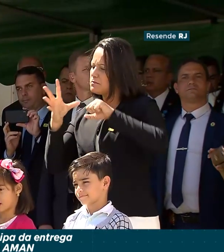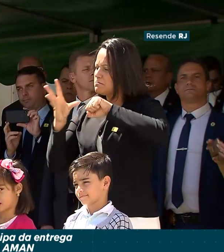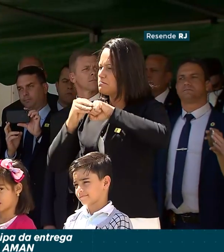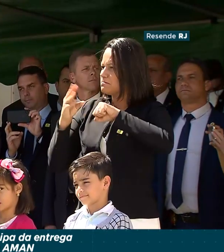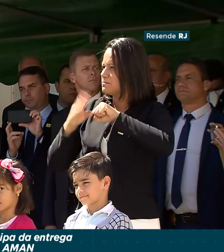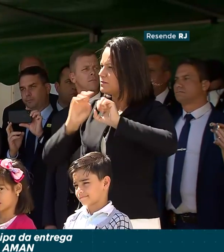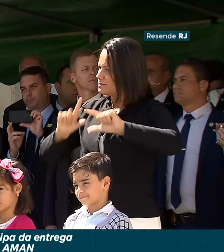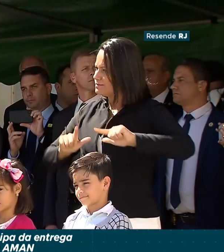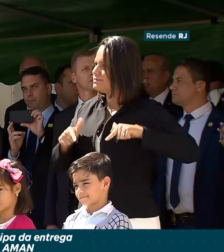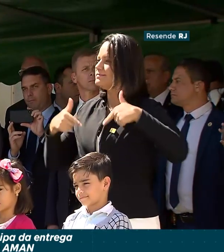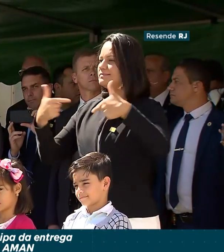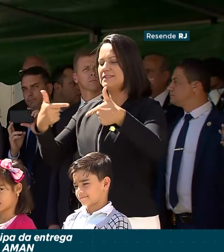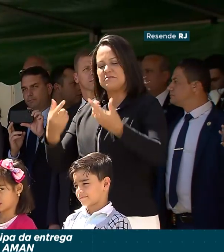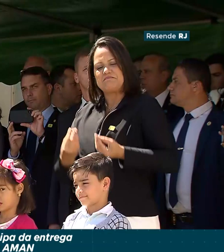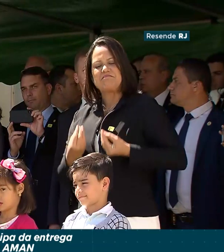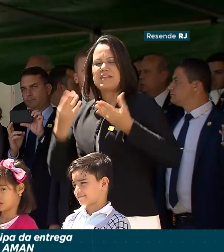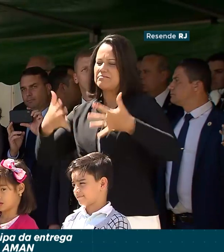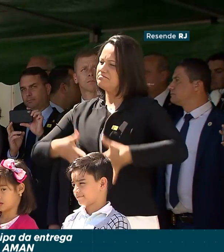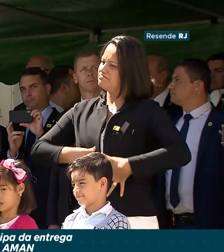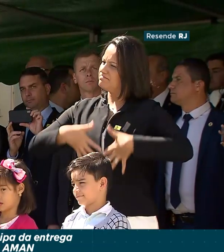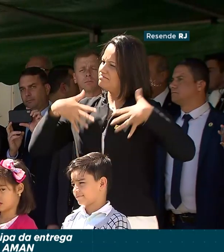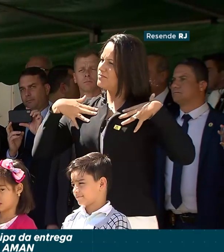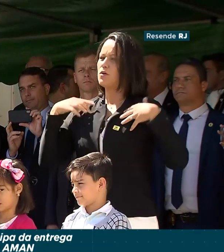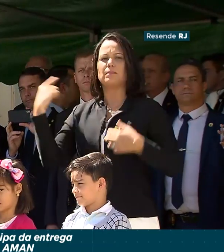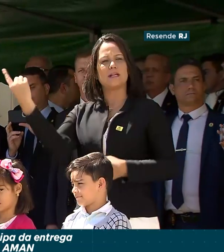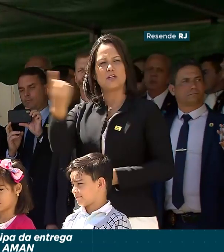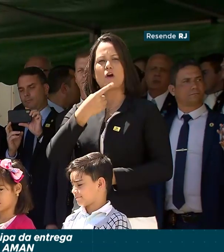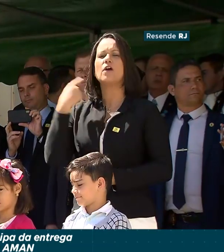dedicação, orgulha a todos nós.